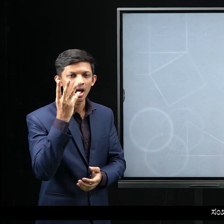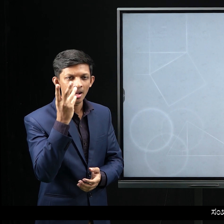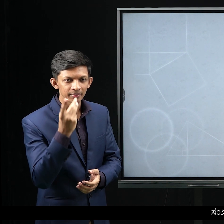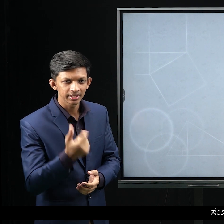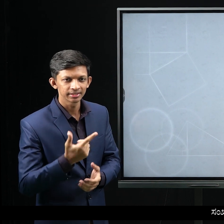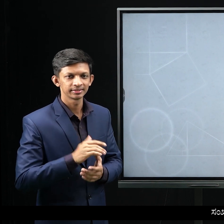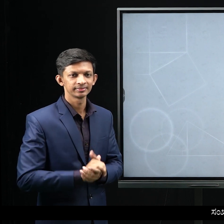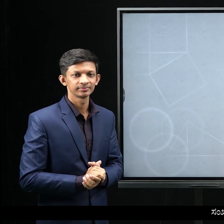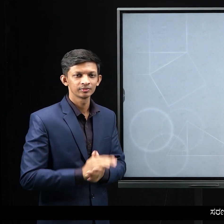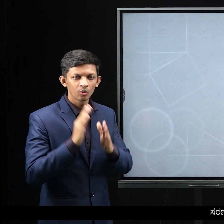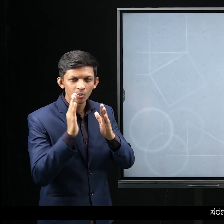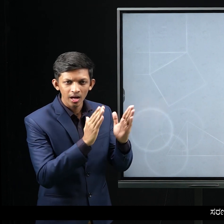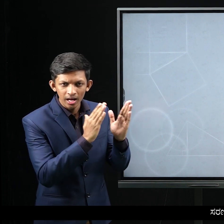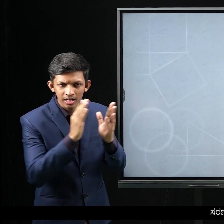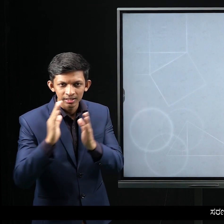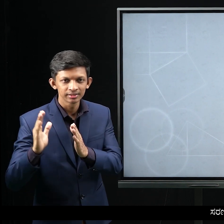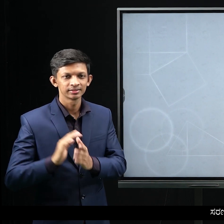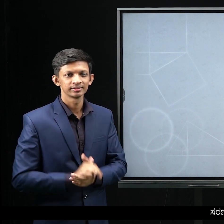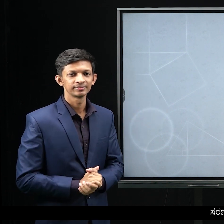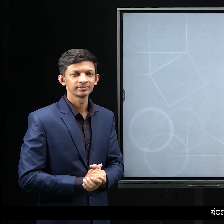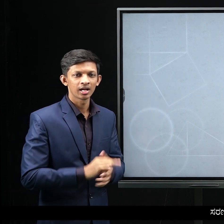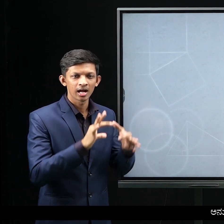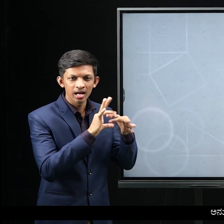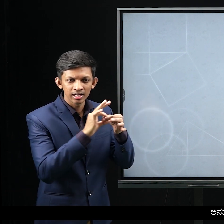ಸಂಖ್ಯೆಗಳು, ಸರಣಿಗಳು, ಅನುಕ್ರಮ,